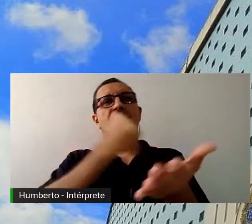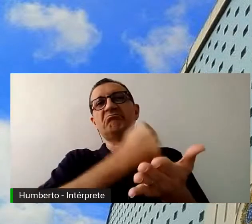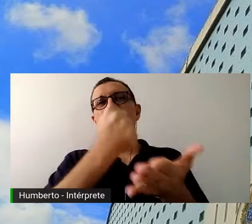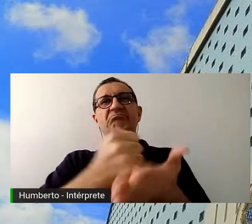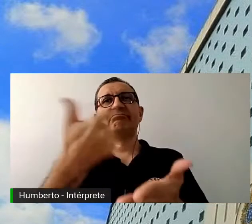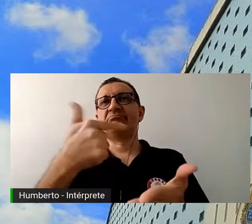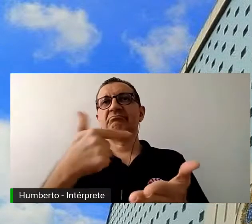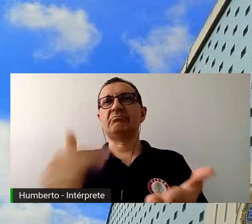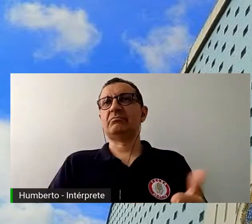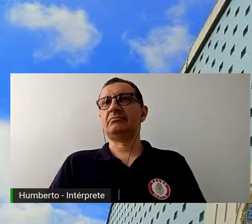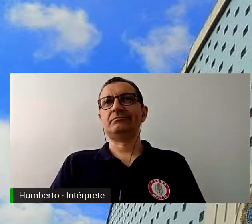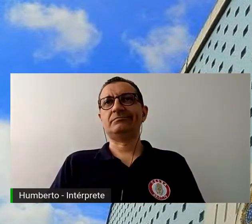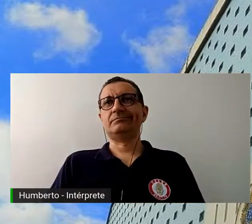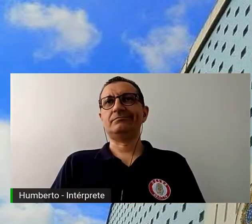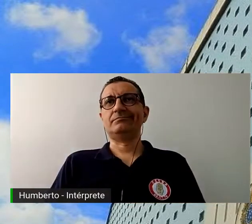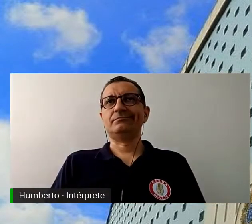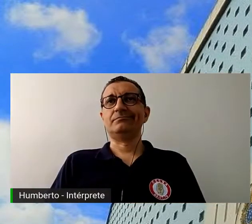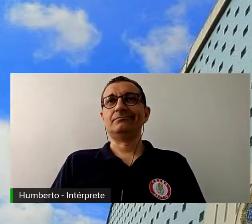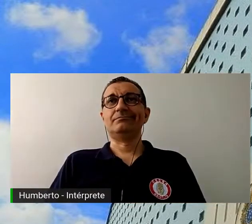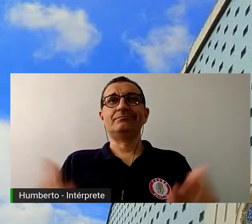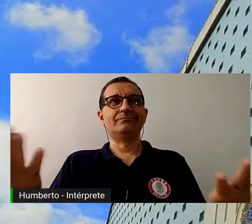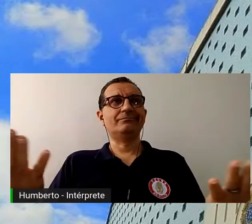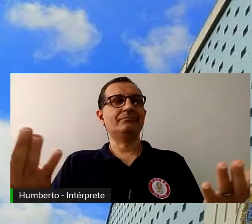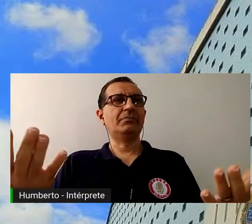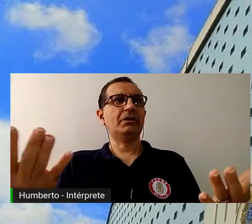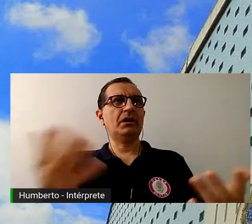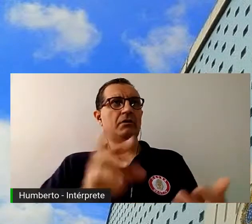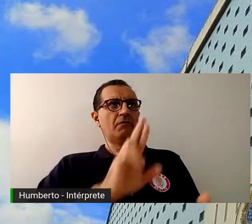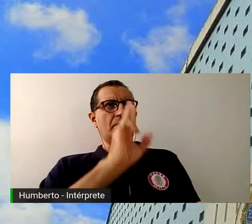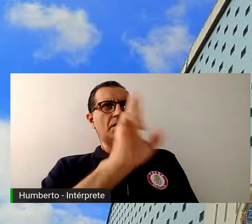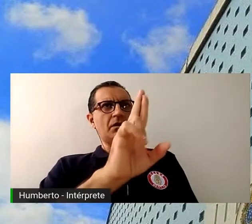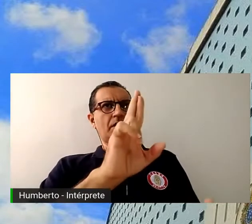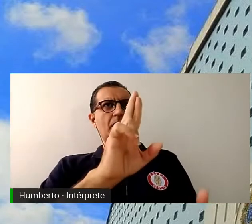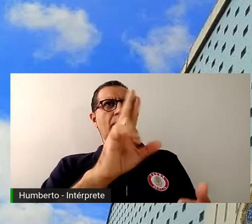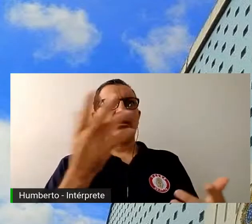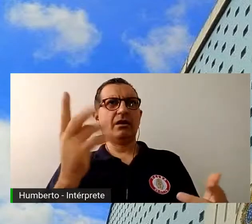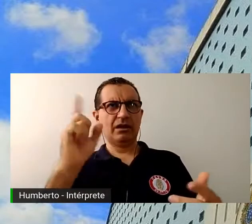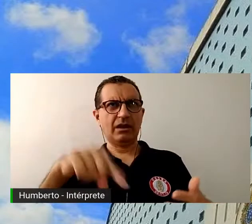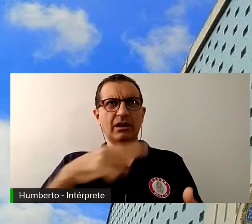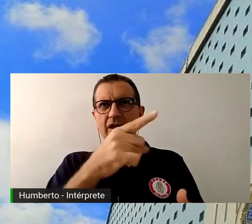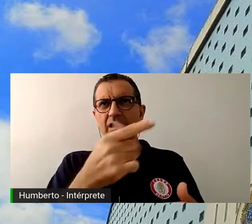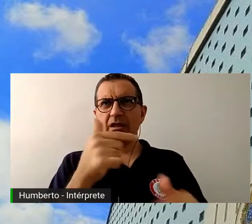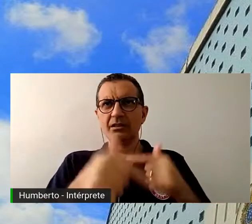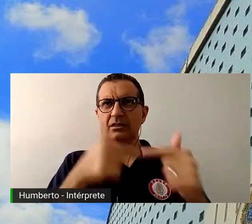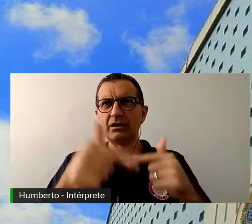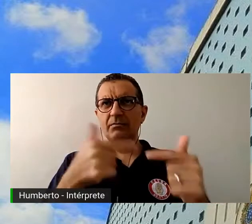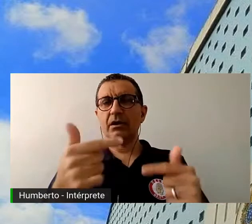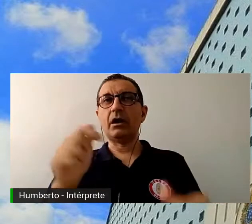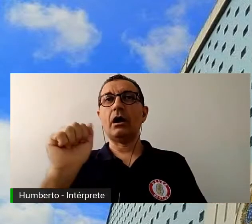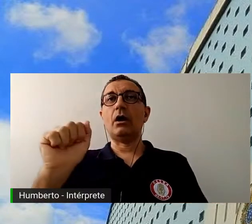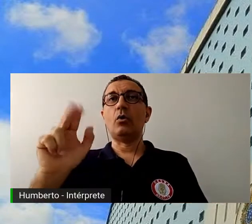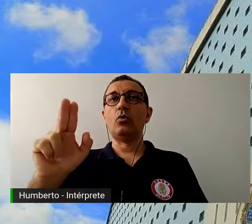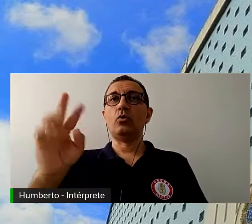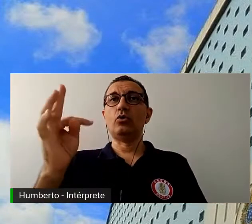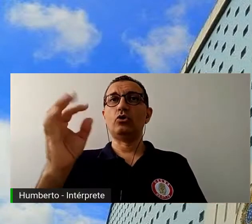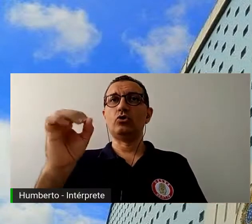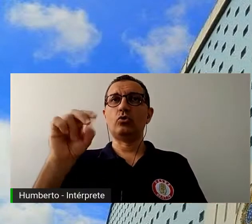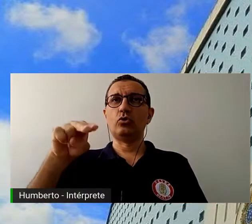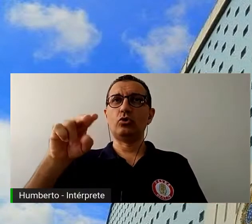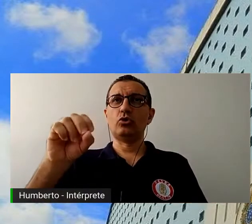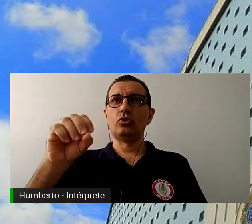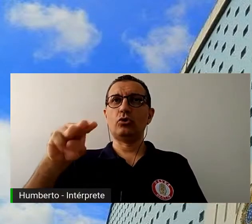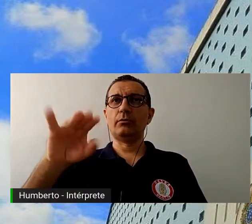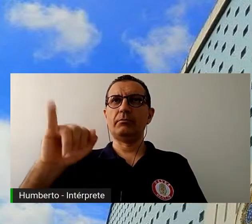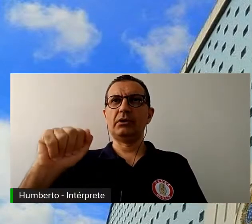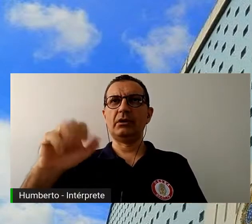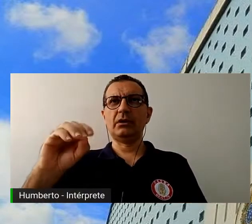trabalho autônomo? O que é autonomia? Nós que temos autonomia de estudo, sabemos o que é autonomia. Isso é autonomia dos